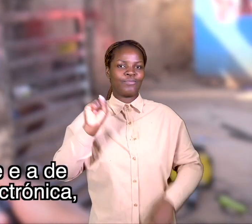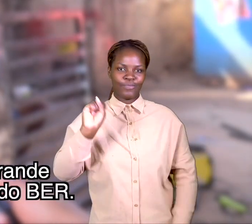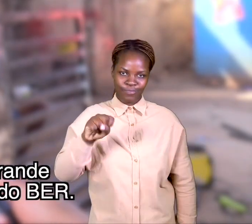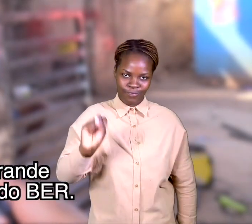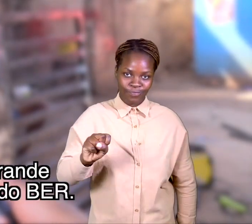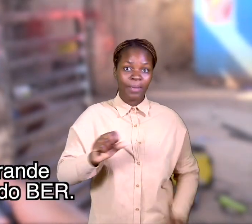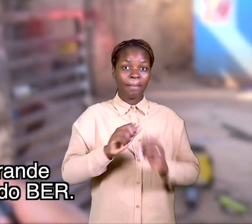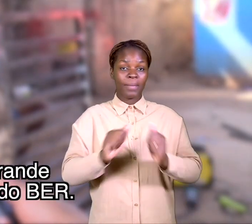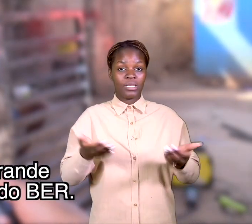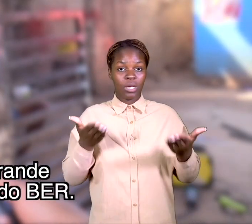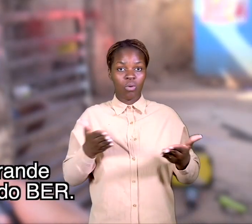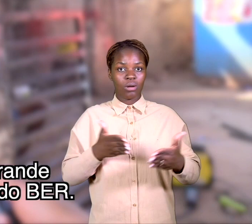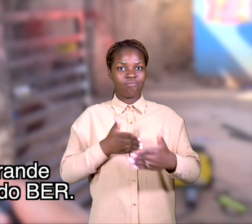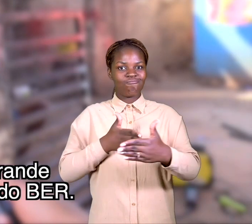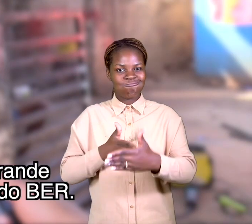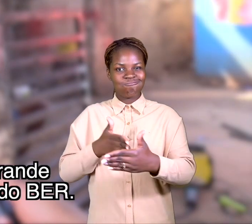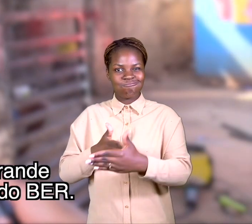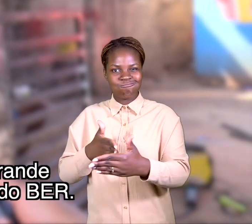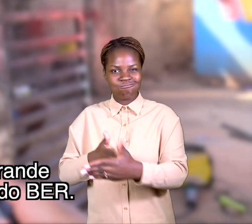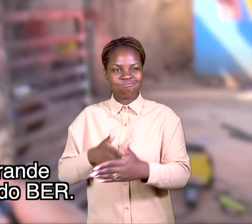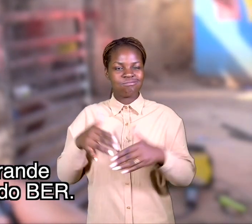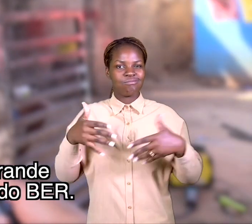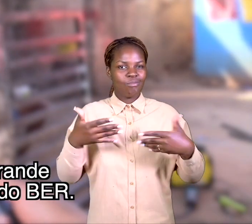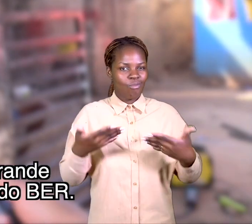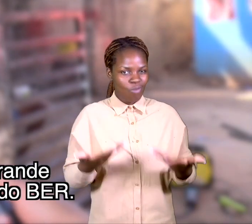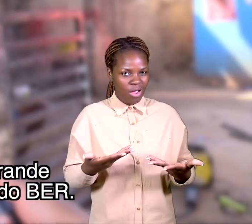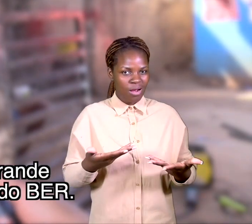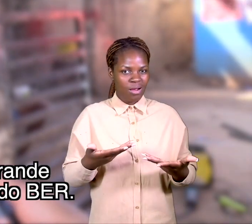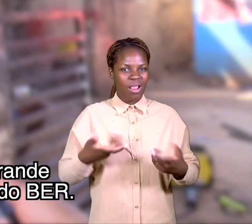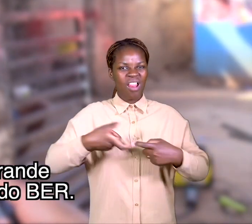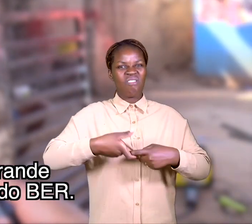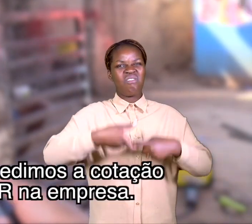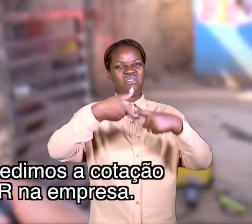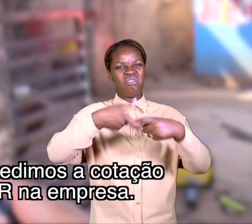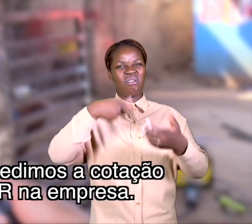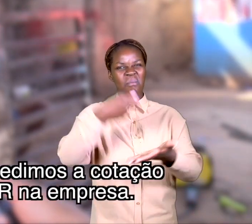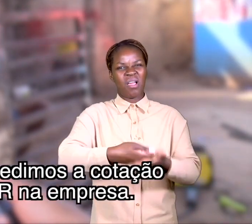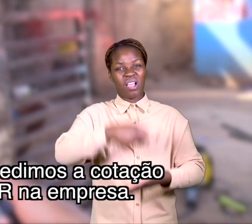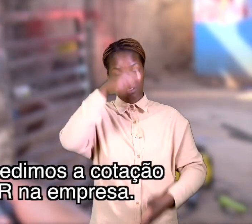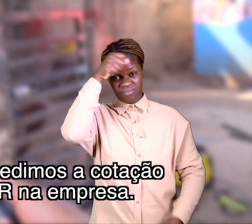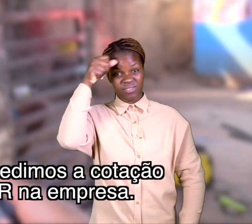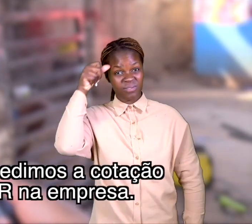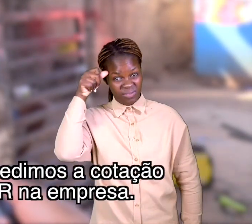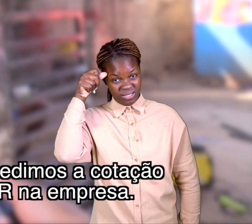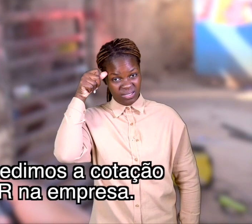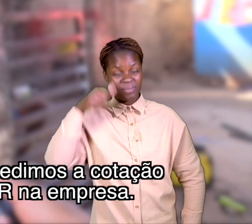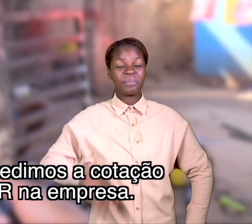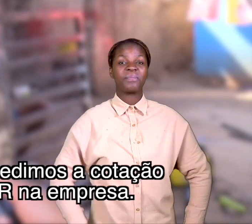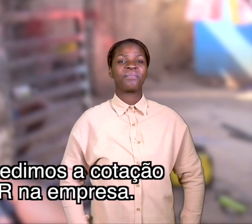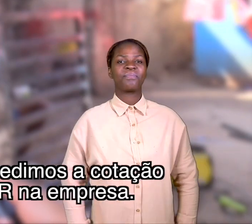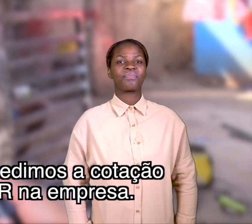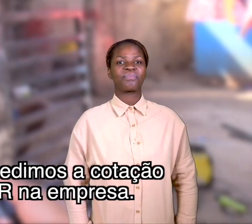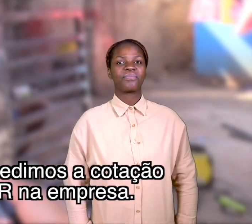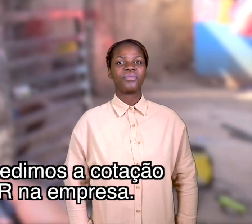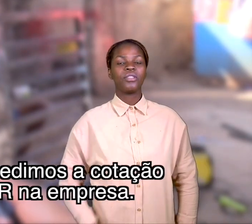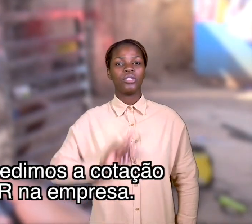eletrônica. Abrimos essa empresa e a grande dificuldade agora é o pagamento do BER. Porque o BER praticamente está um pouco puxado quando